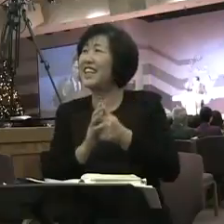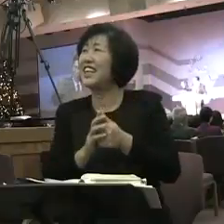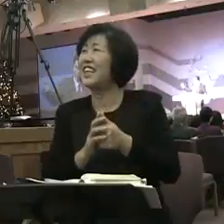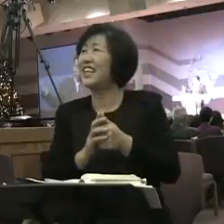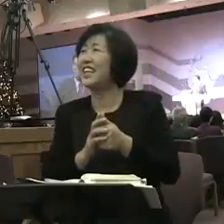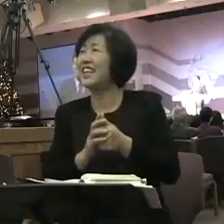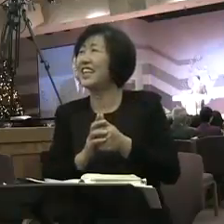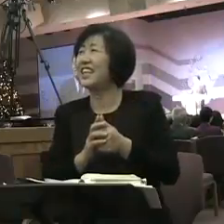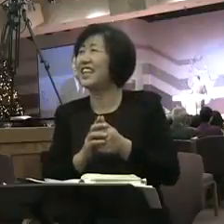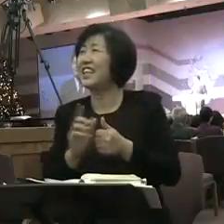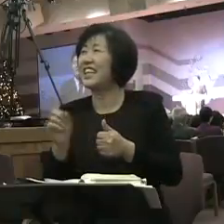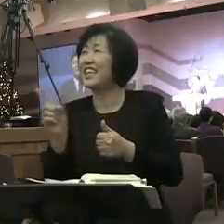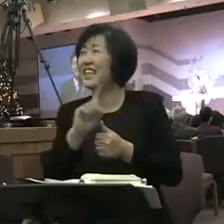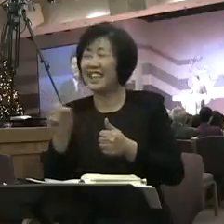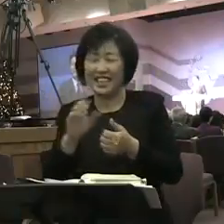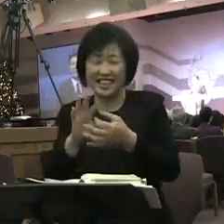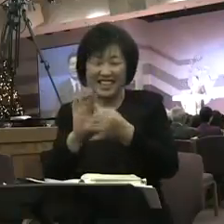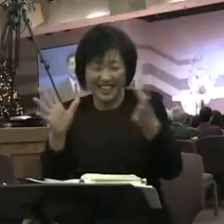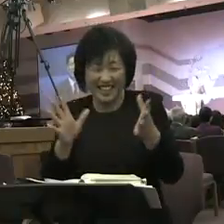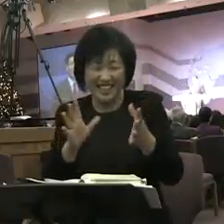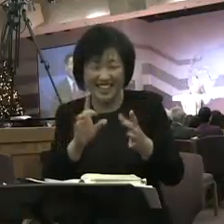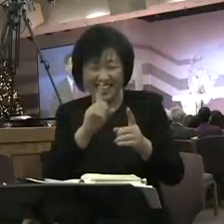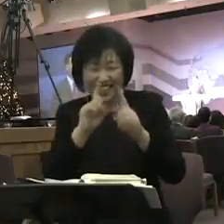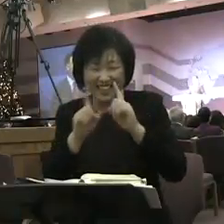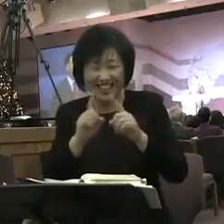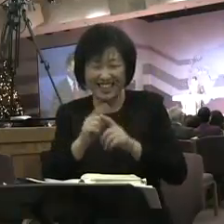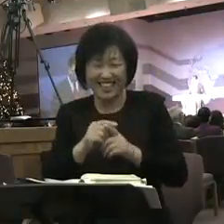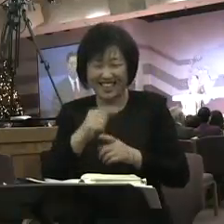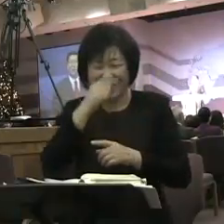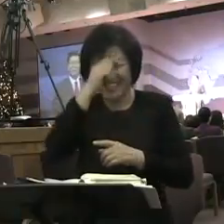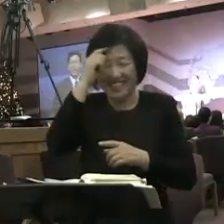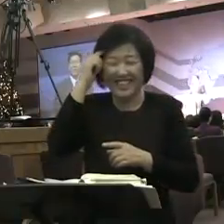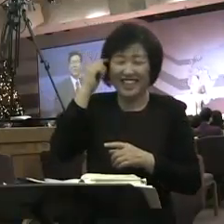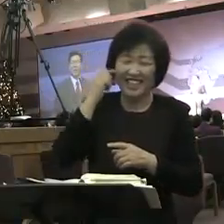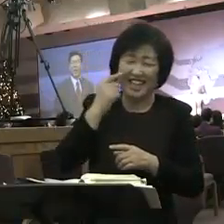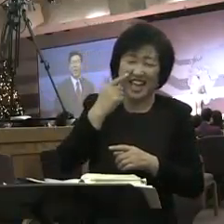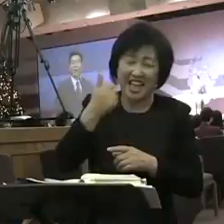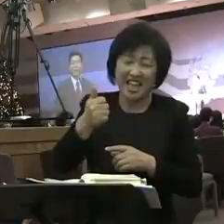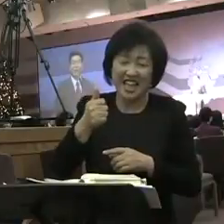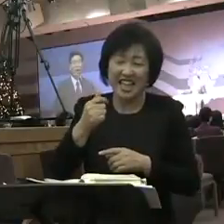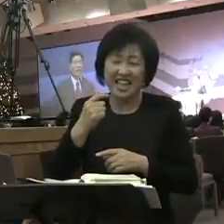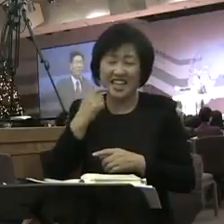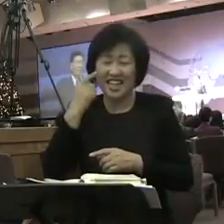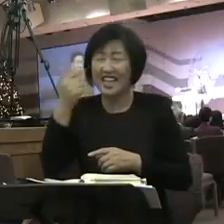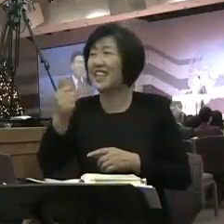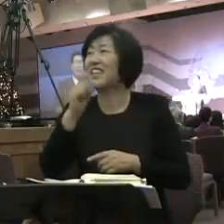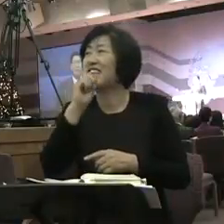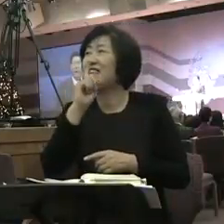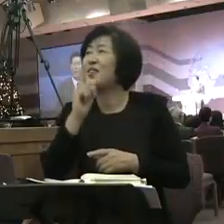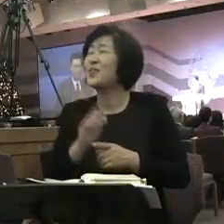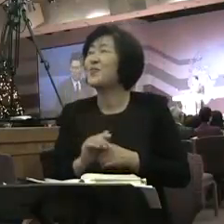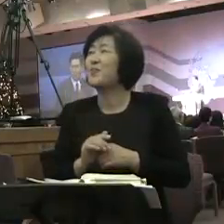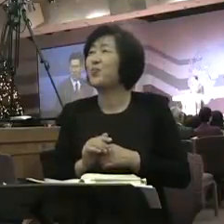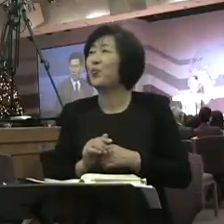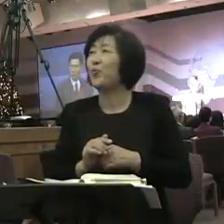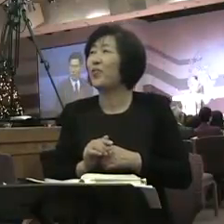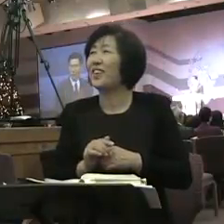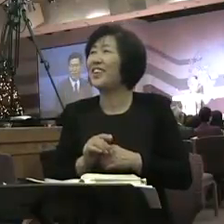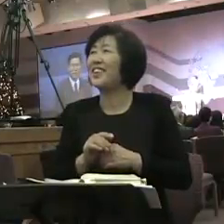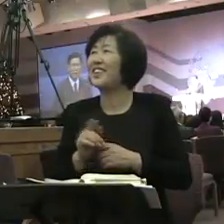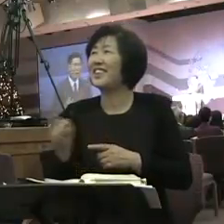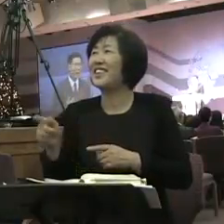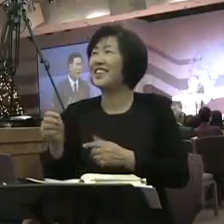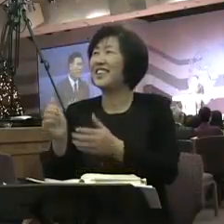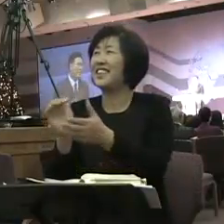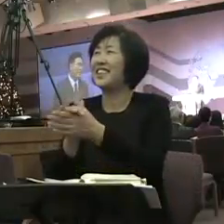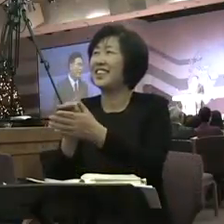그것과는 전혀 무슨 상관이 없는 얘기인데 우리 아빠는 목사님이야. 그러니까 그 친구가 말을